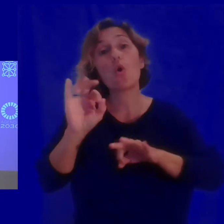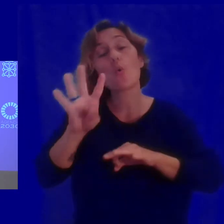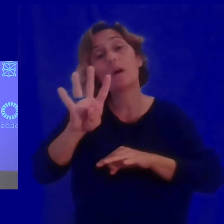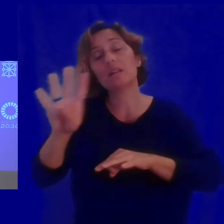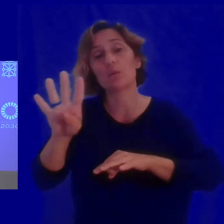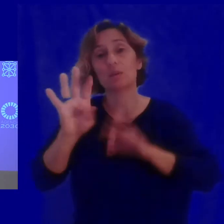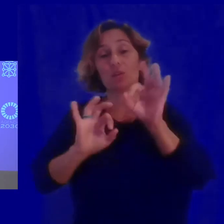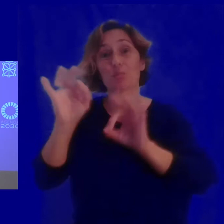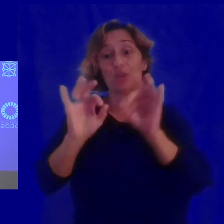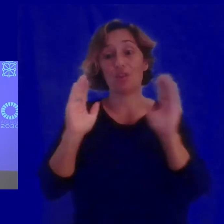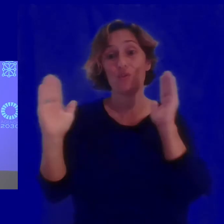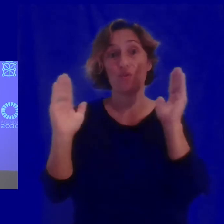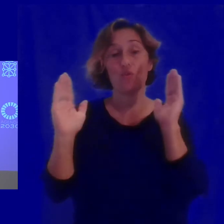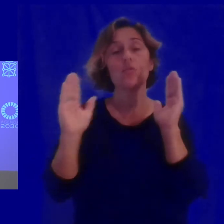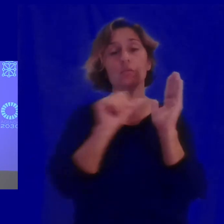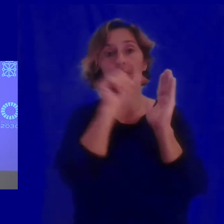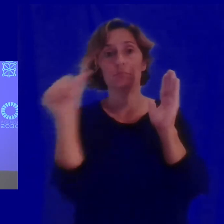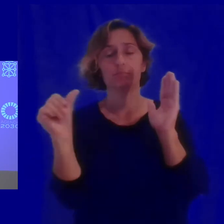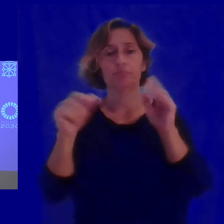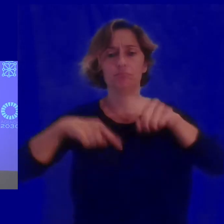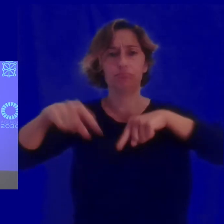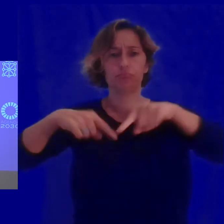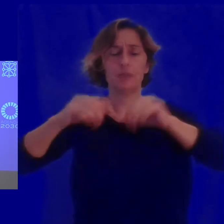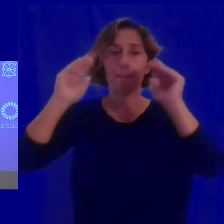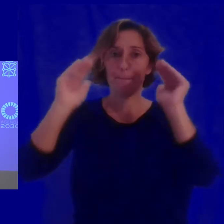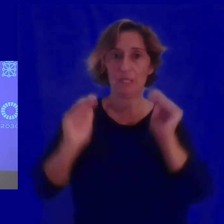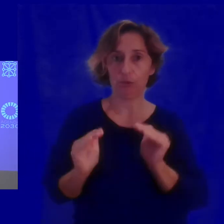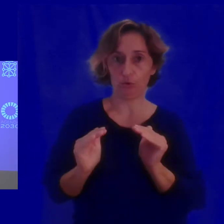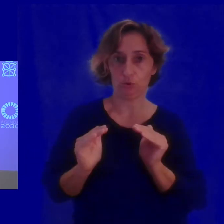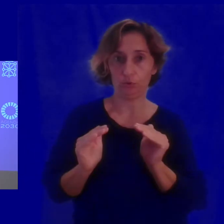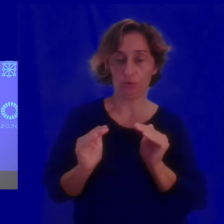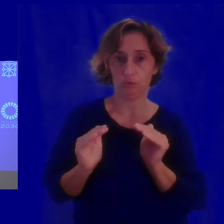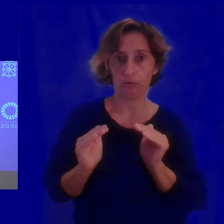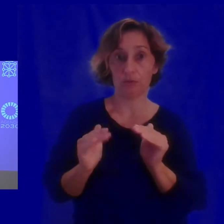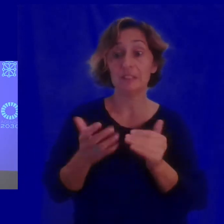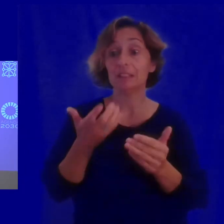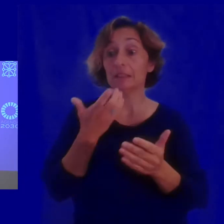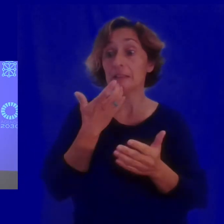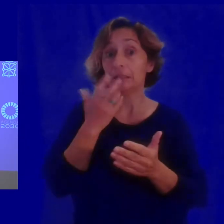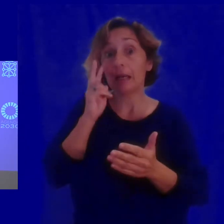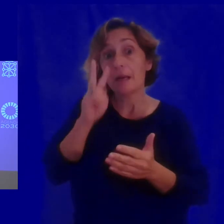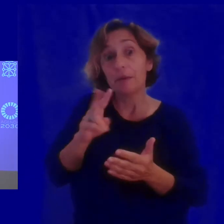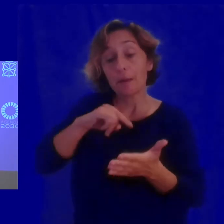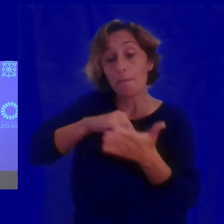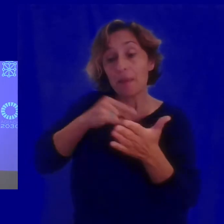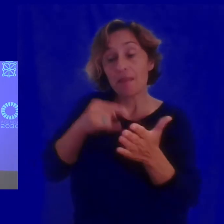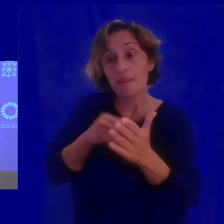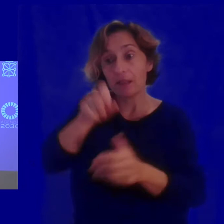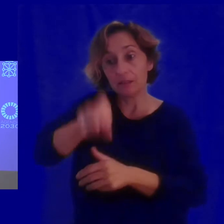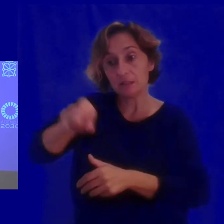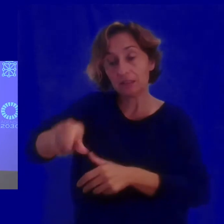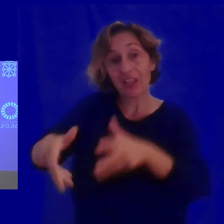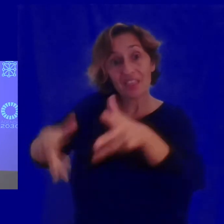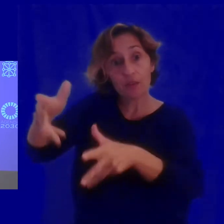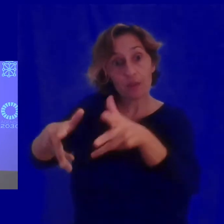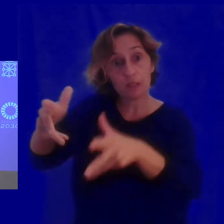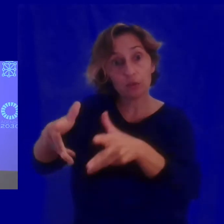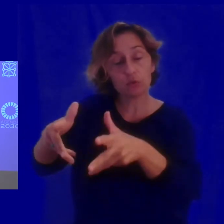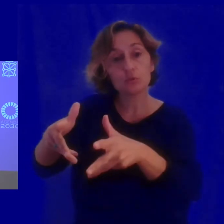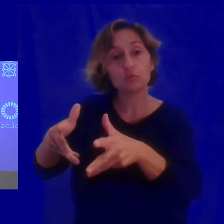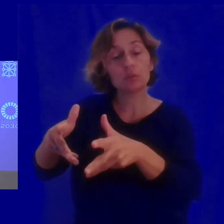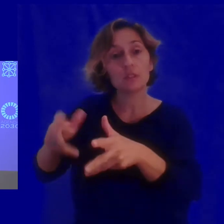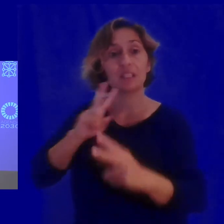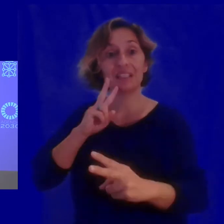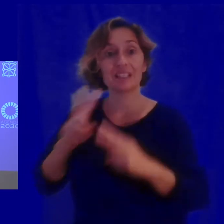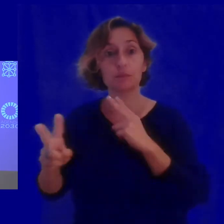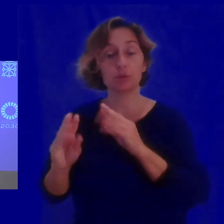según algunos datos publicados. Hay que saber si sin esas medidas la actuación de la ciudadanía y los resultados serían